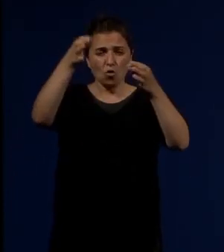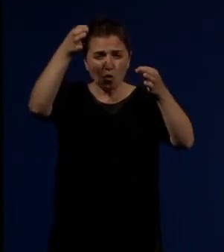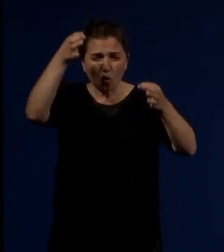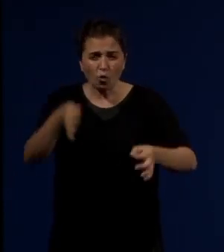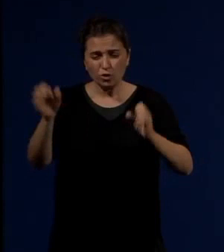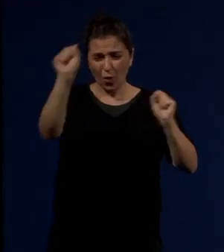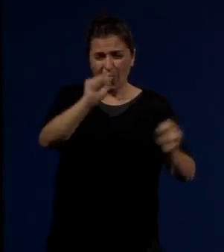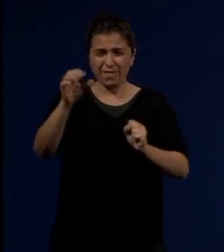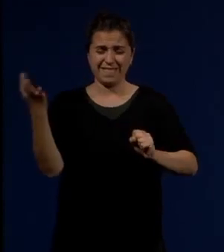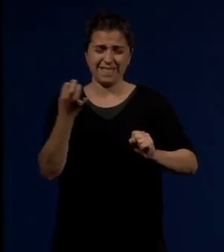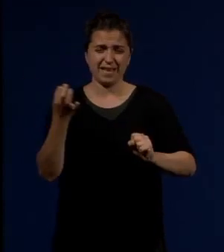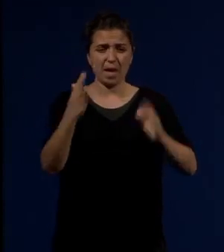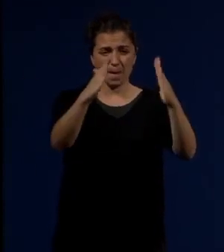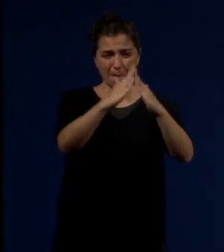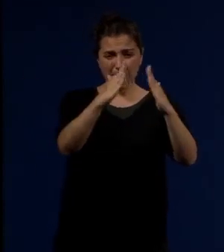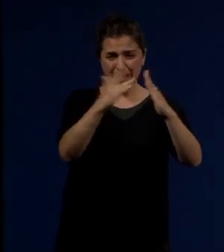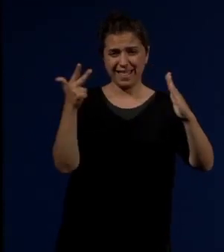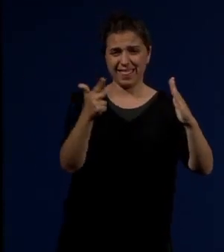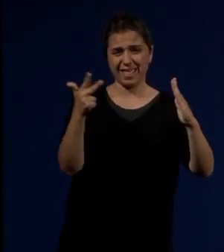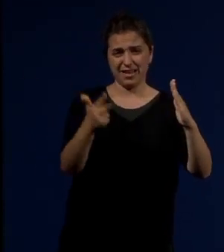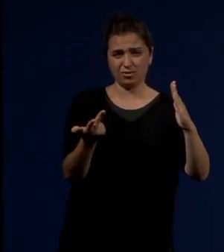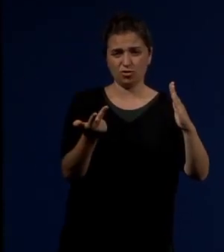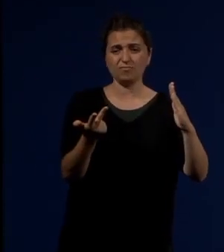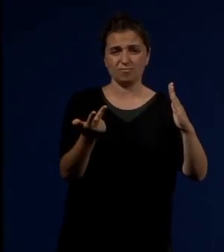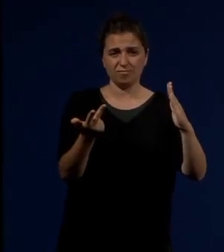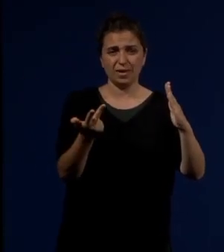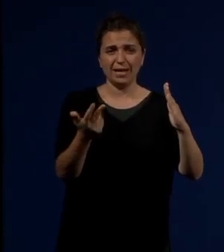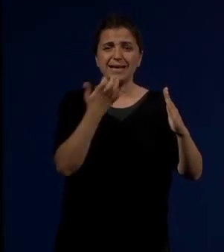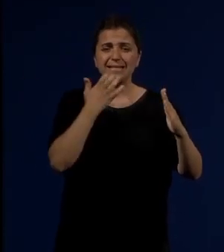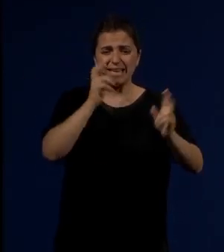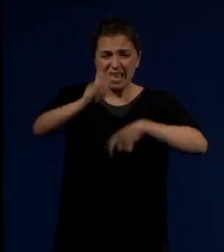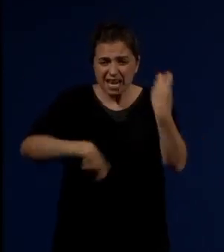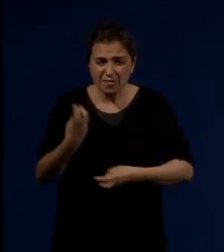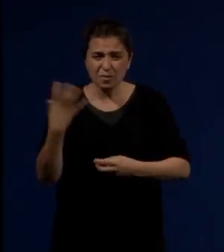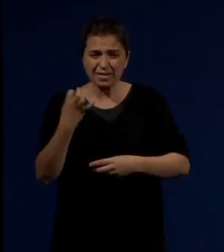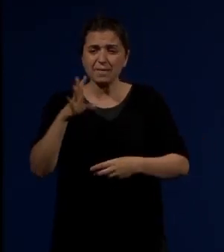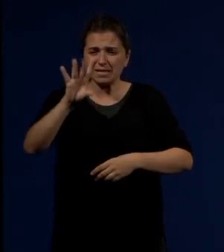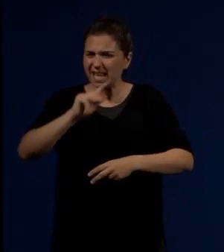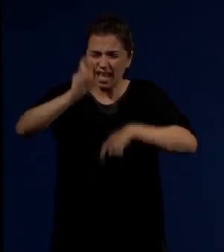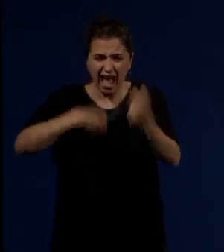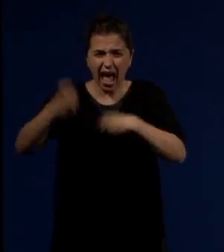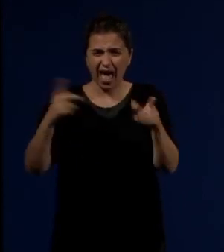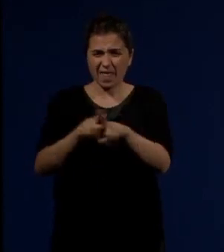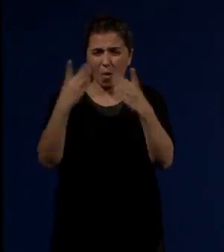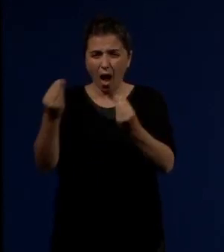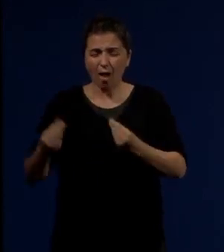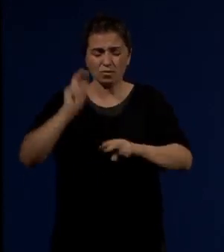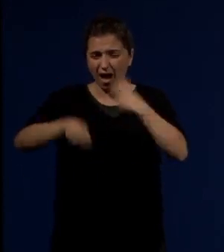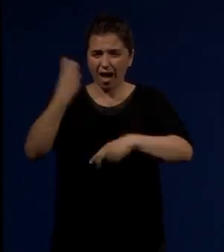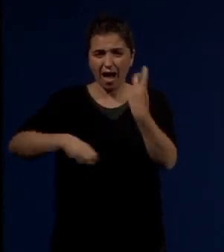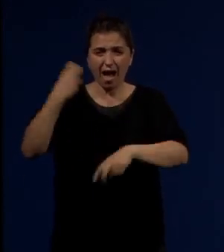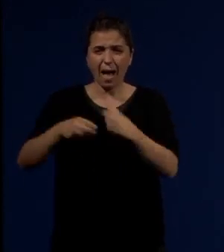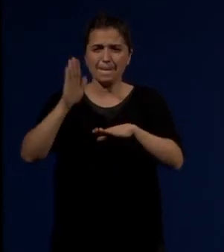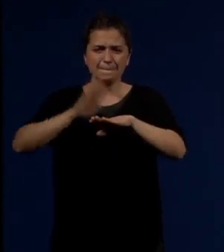o dereito á vivenda para a xente. Esta mañá o reclamábamos no debate, si ten que haber reformas que as haxa, as que sean necesarias para garantir que a vivenda sexa un